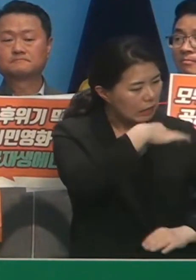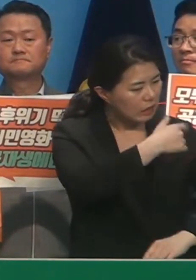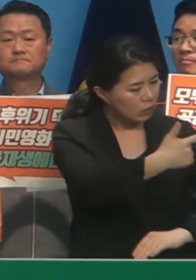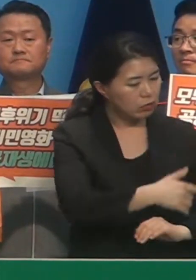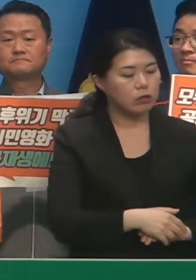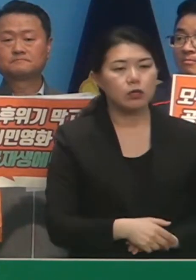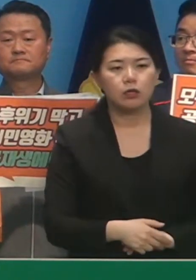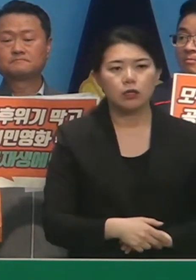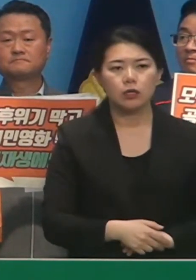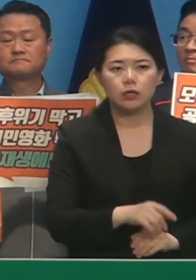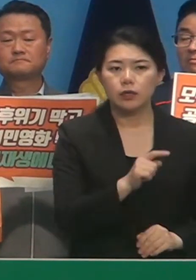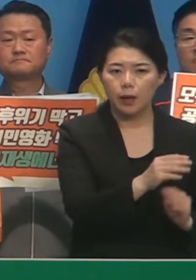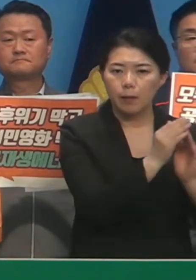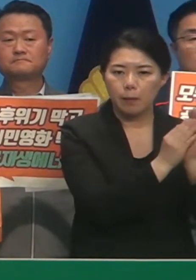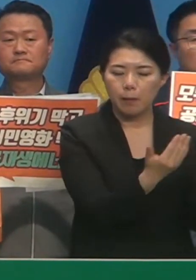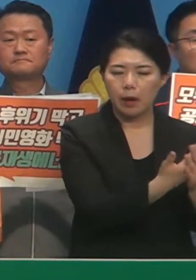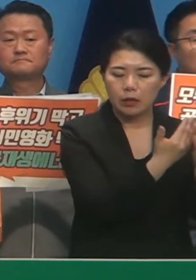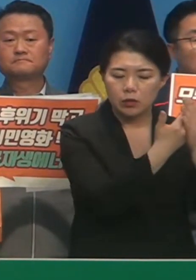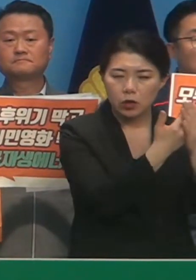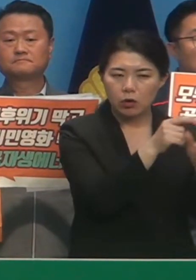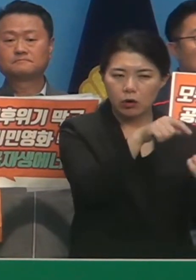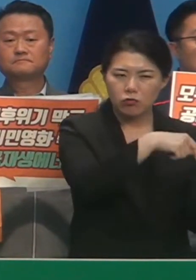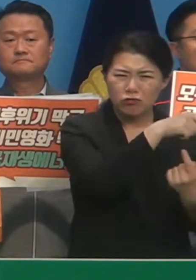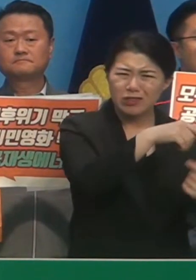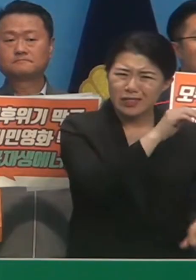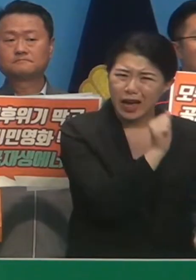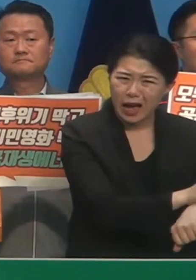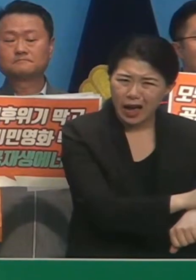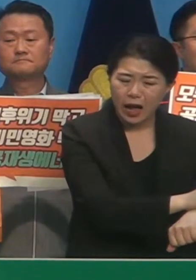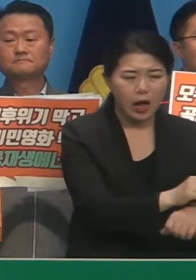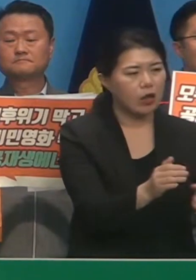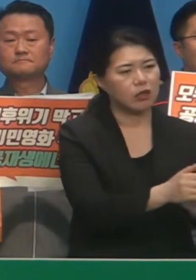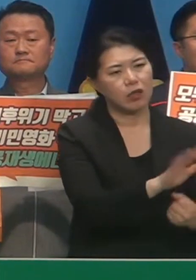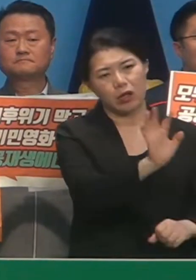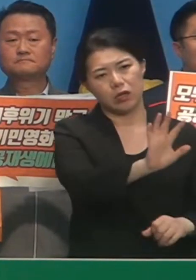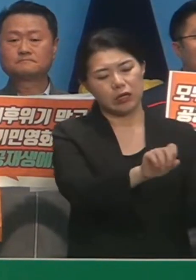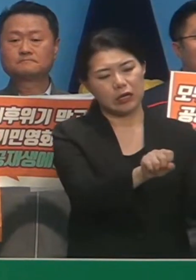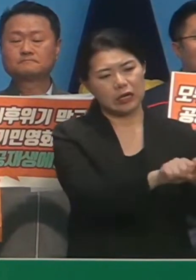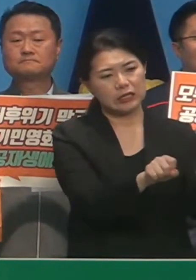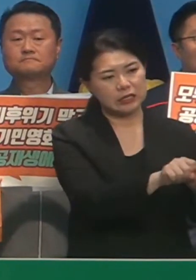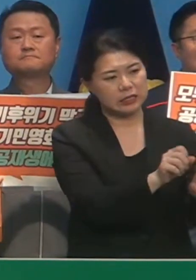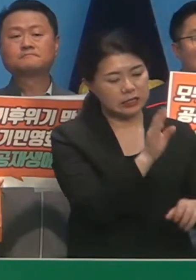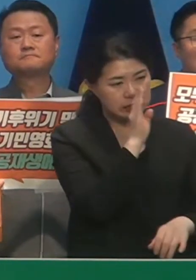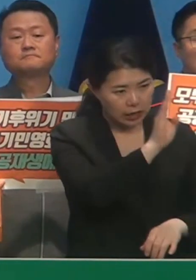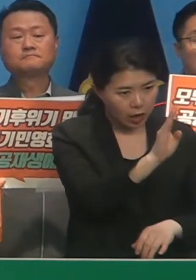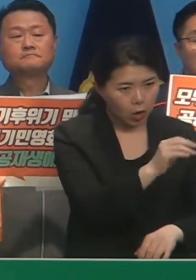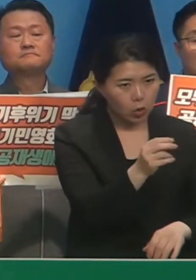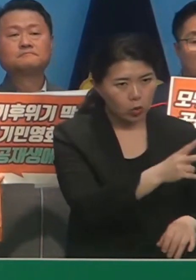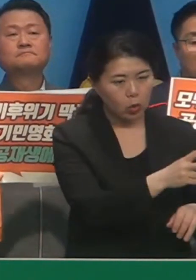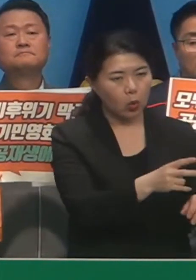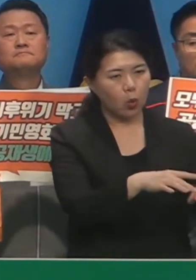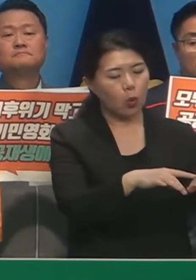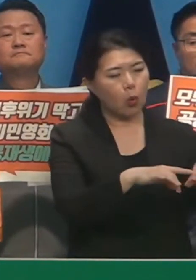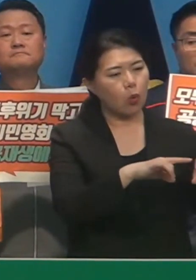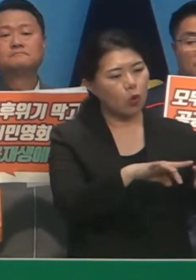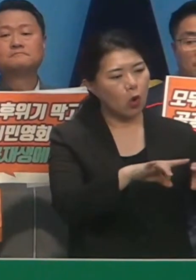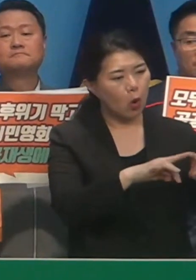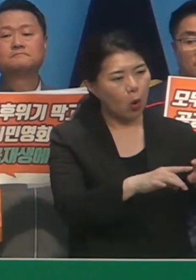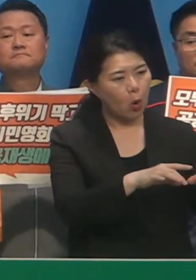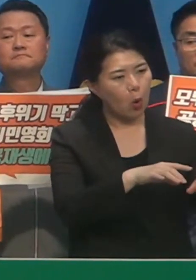되었습니다. 그 민간 발전사들이 경영을 잘해서가 아니라 가스 직도입이나 전력거래 제도의 허점을